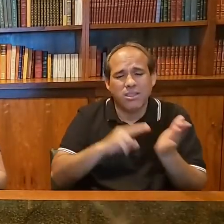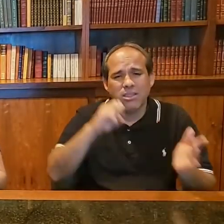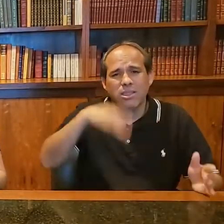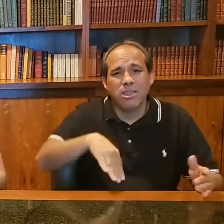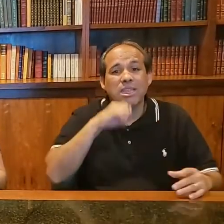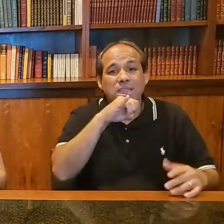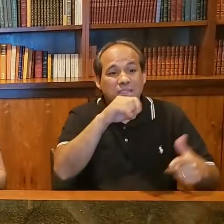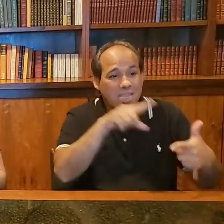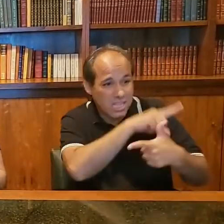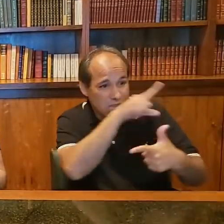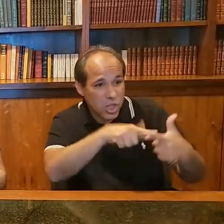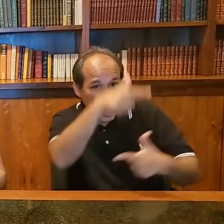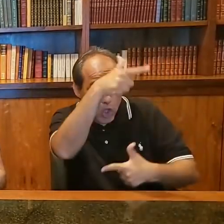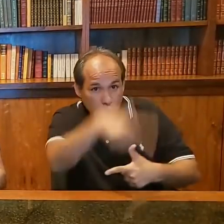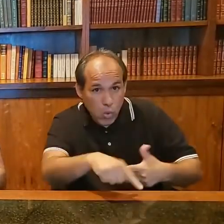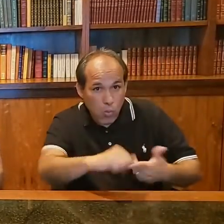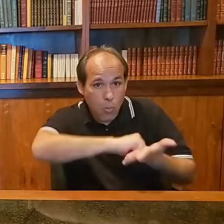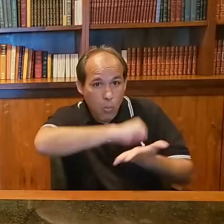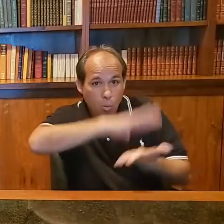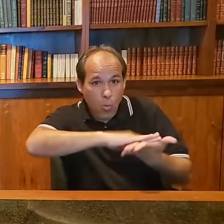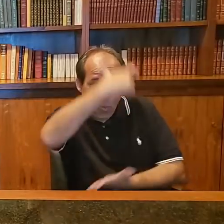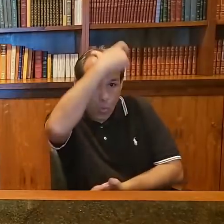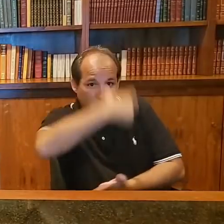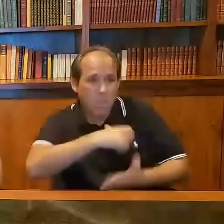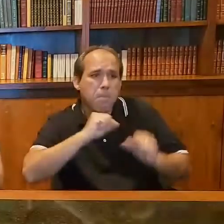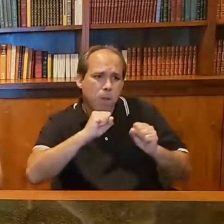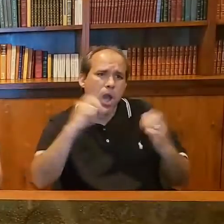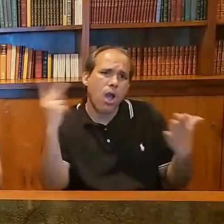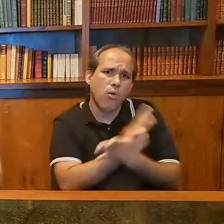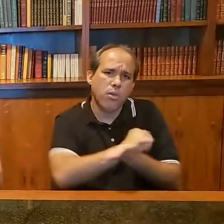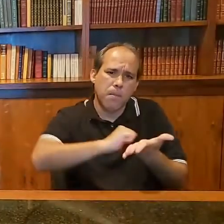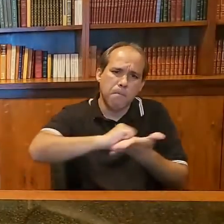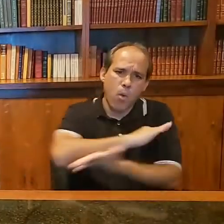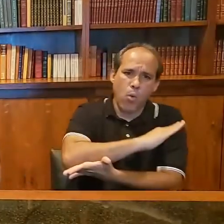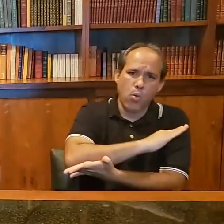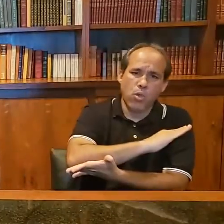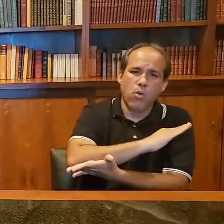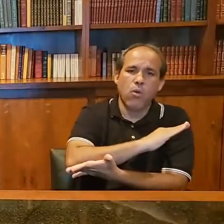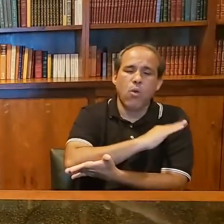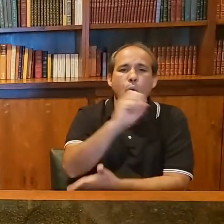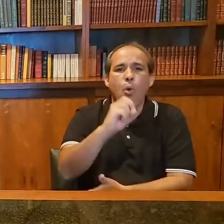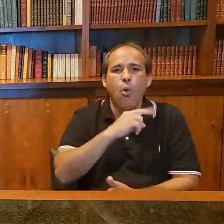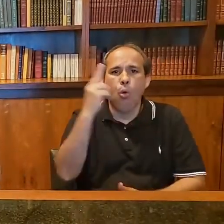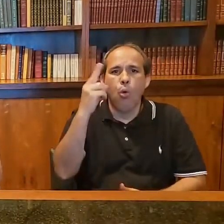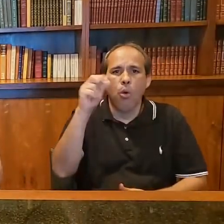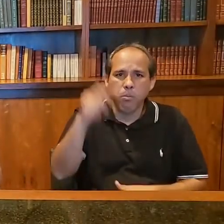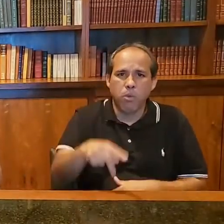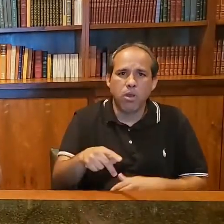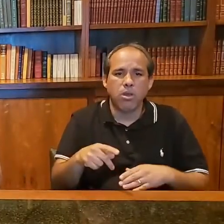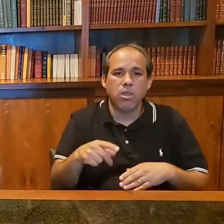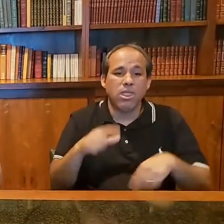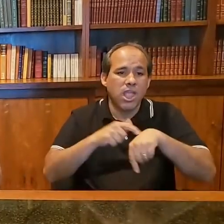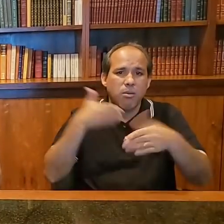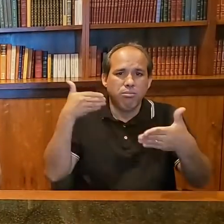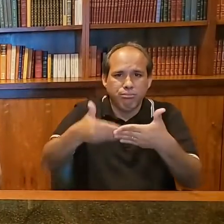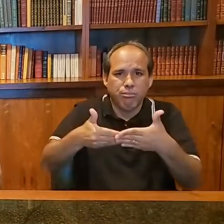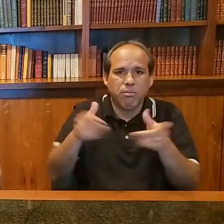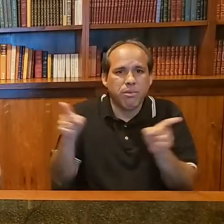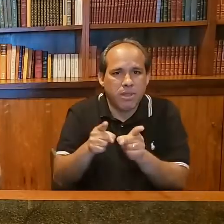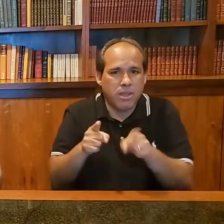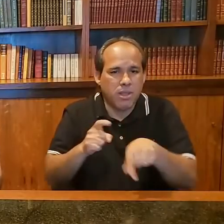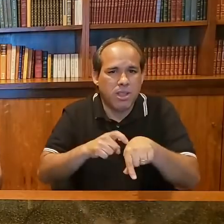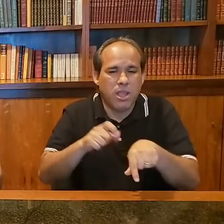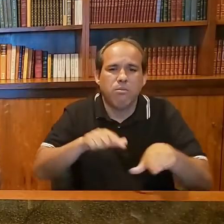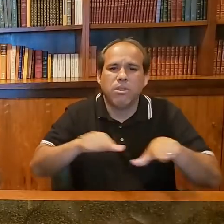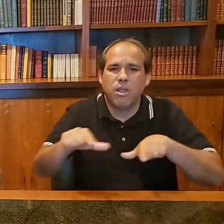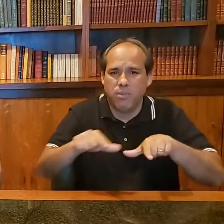porventura eu fosse punido, e a punição poderia ser expulsão do exército, ou reformado proporcional ao tempo de